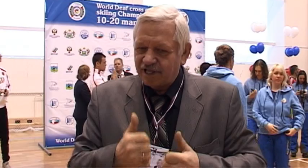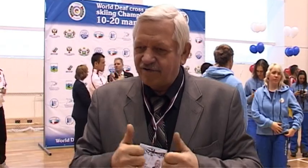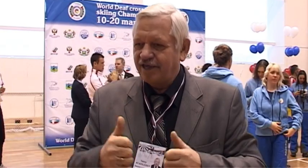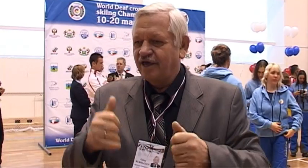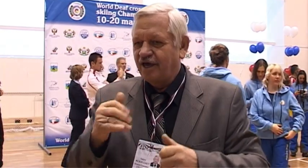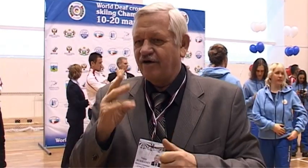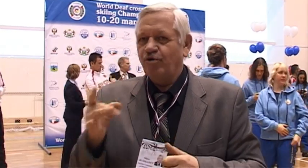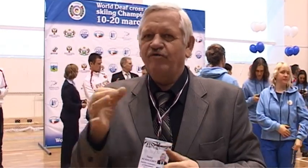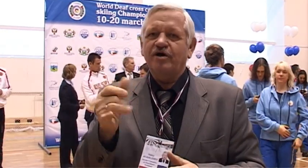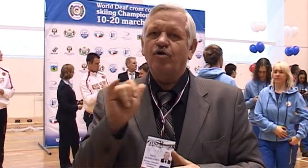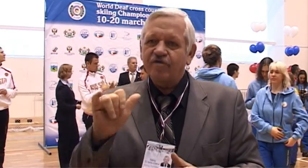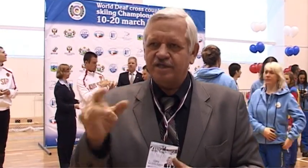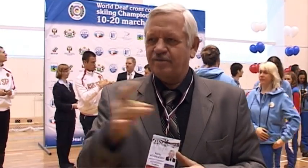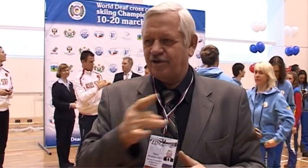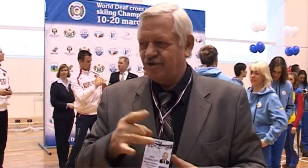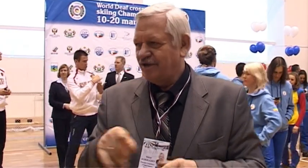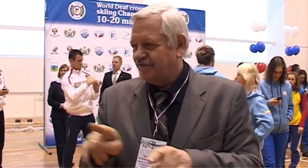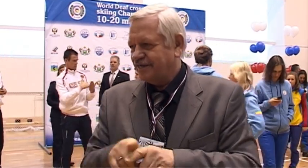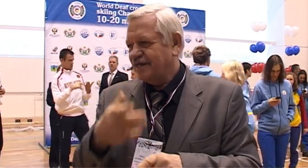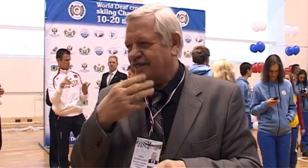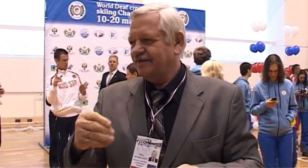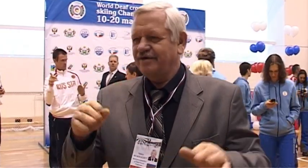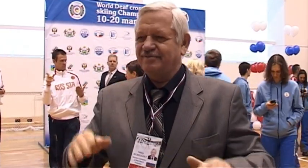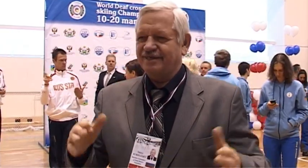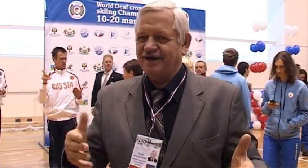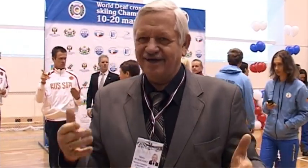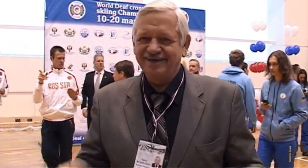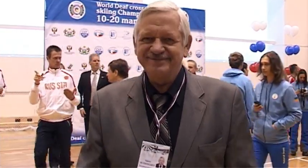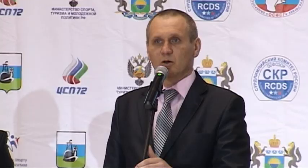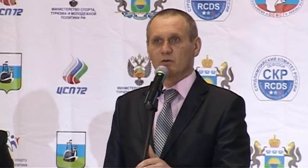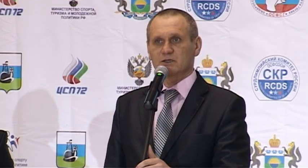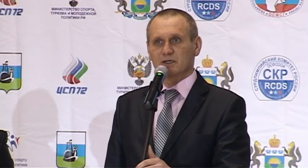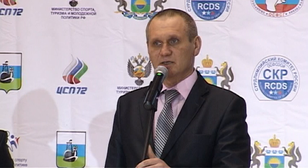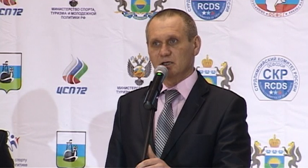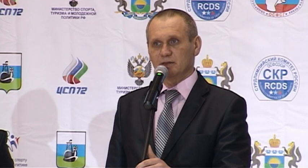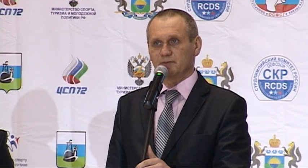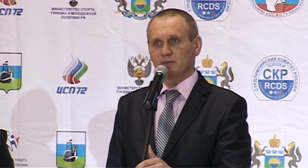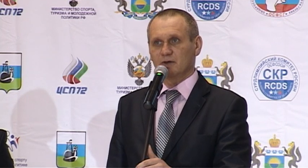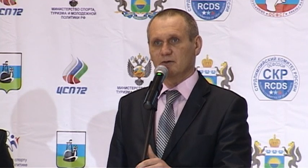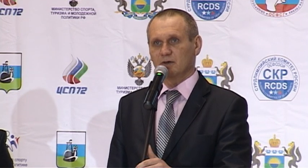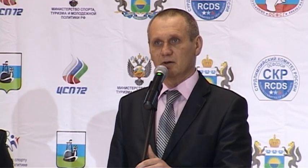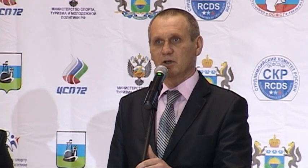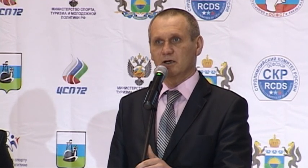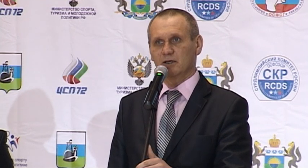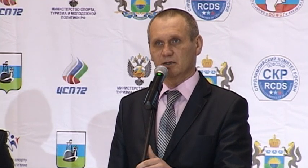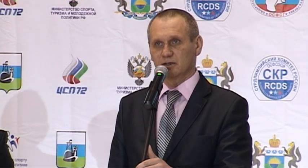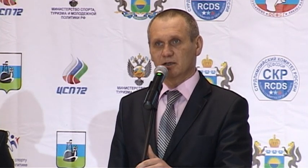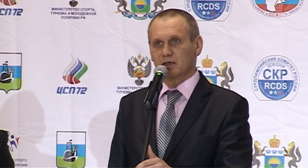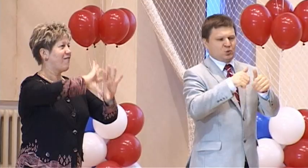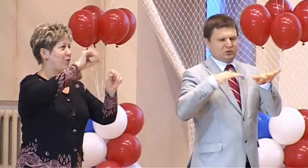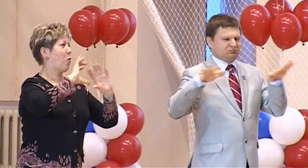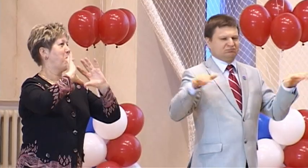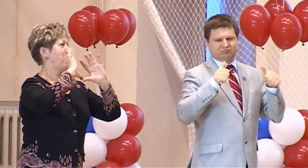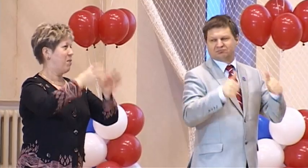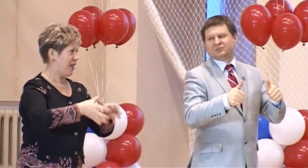международные соревнования в Увадском районе, в таких красивых местах. В течение 7 соревновательных дней сурдлимпийцам